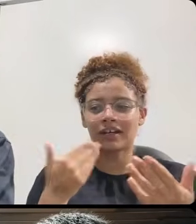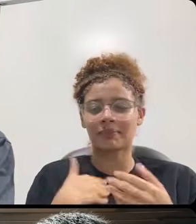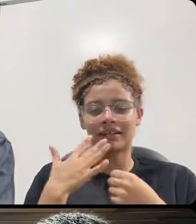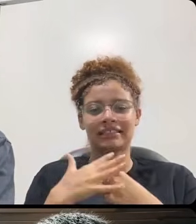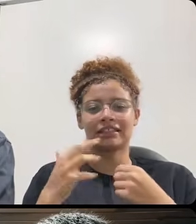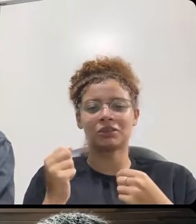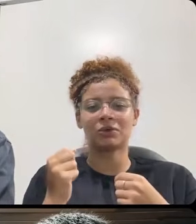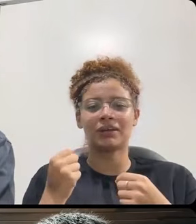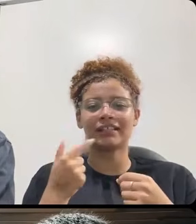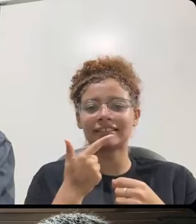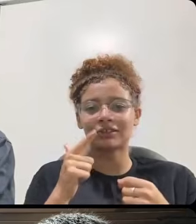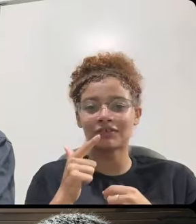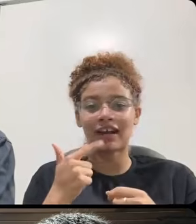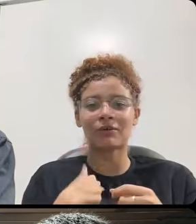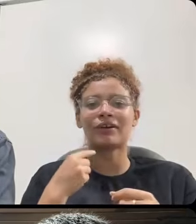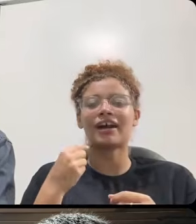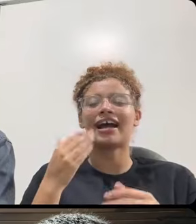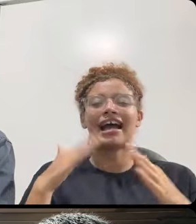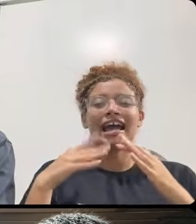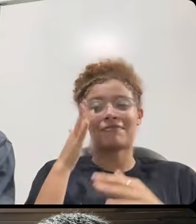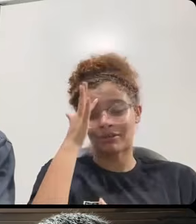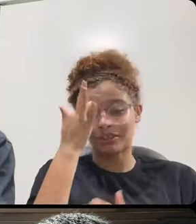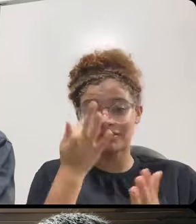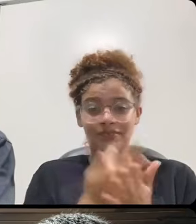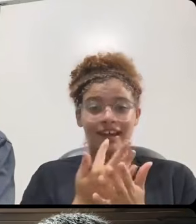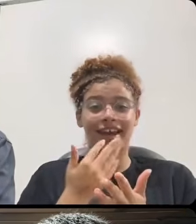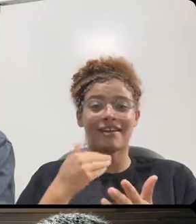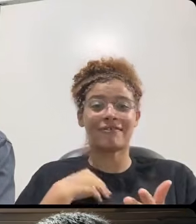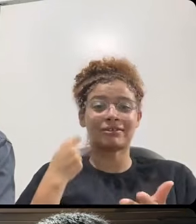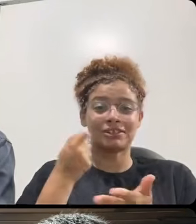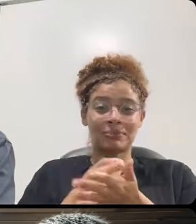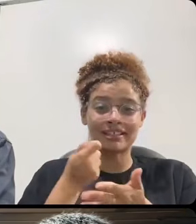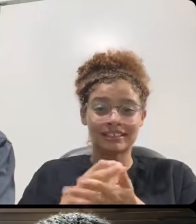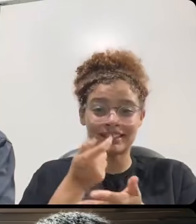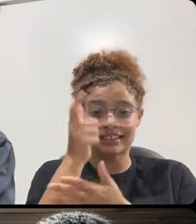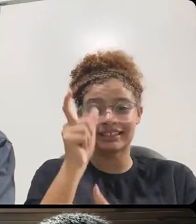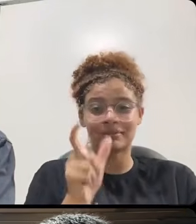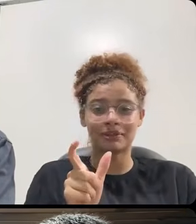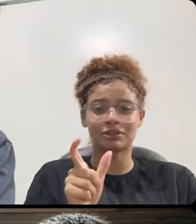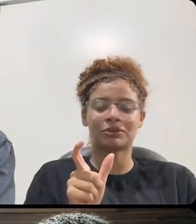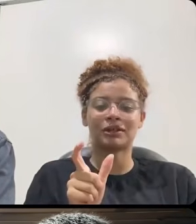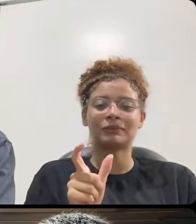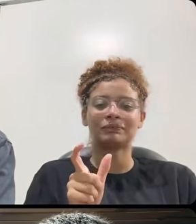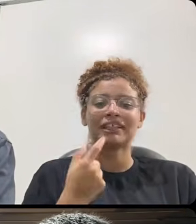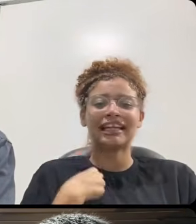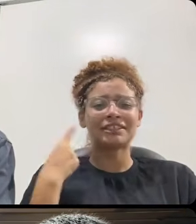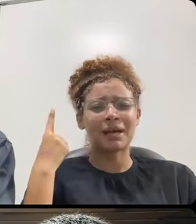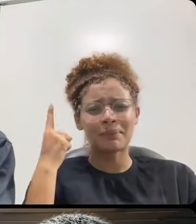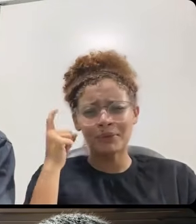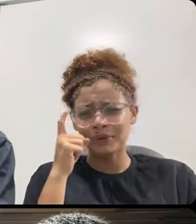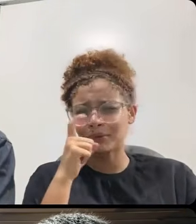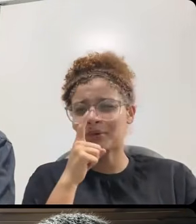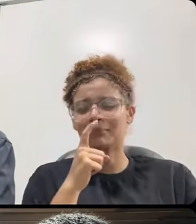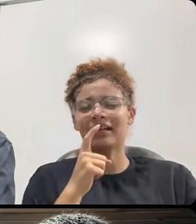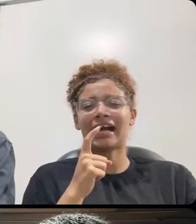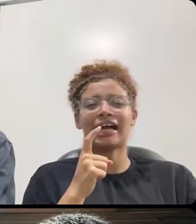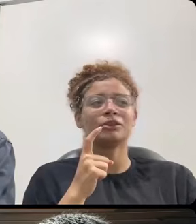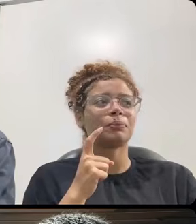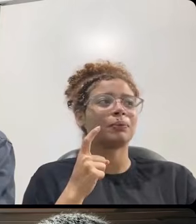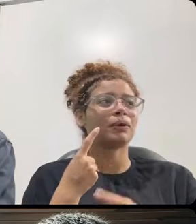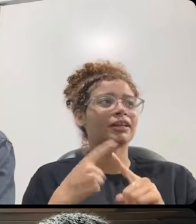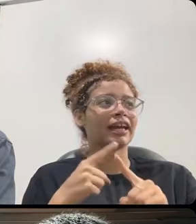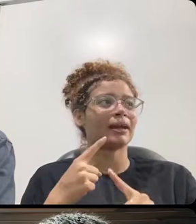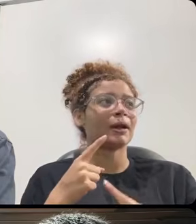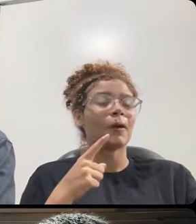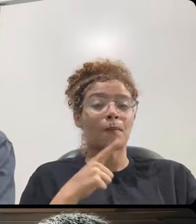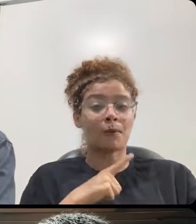é agora que precisa de cura. E que se não tiver a cura, é falta de fé, é falta de persistência da pessoa. Isso é muito